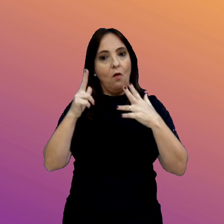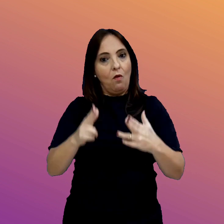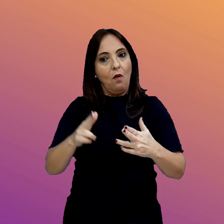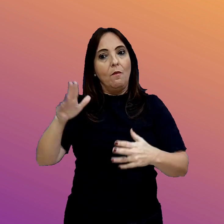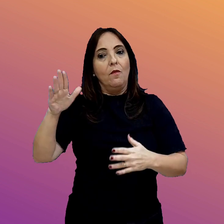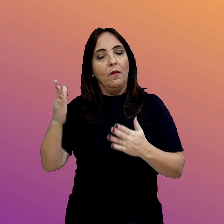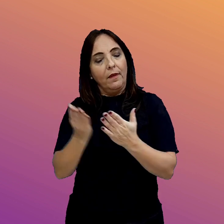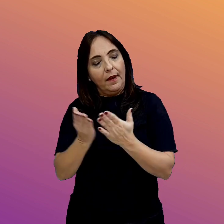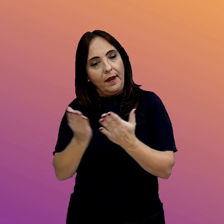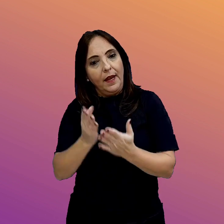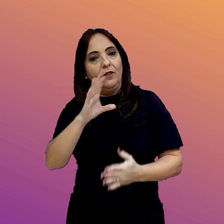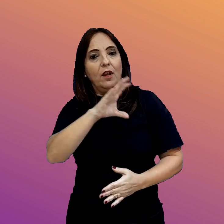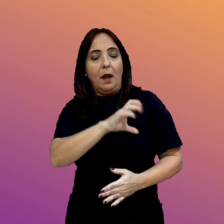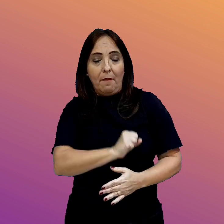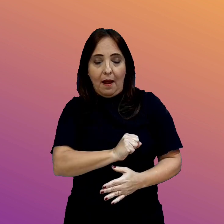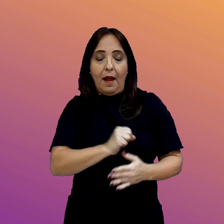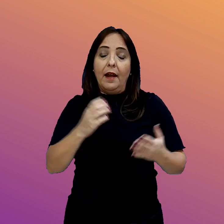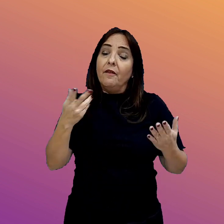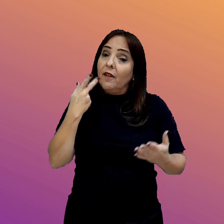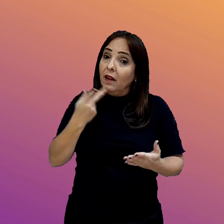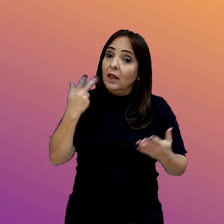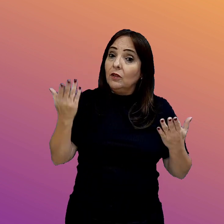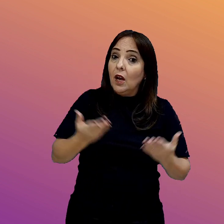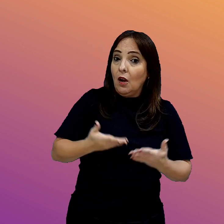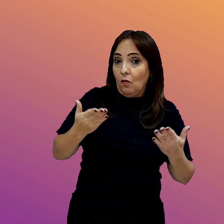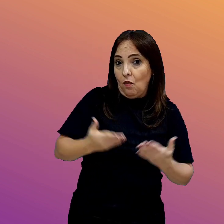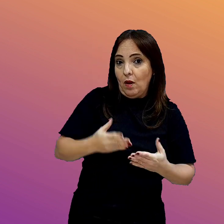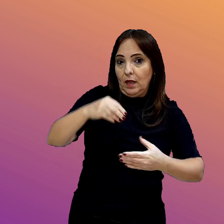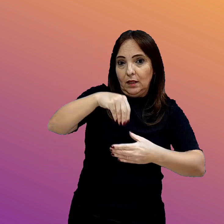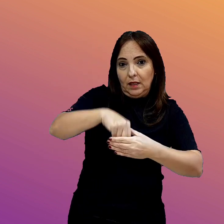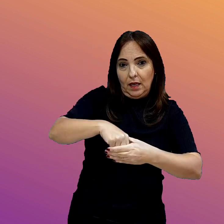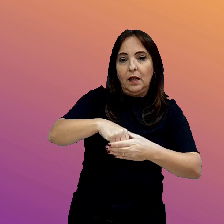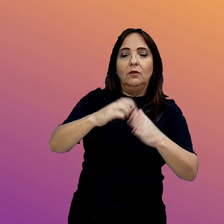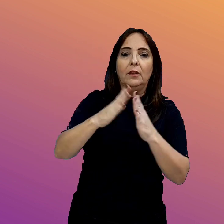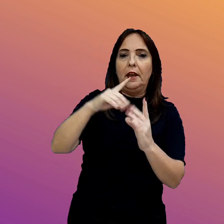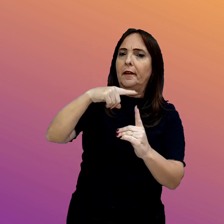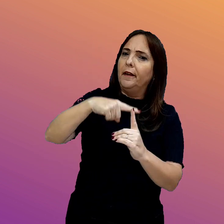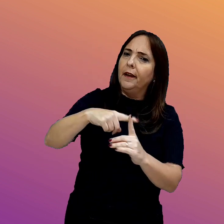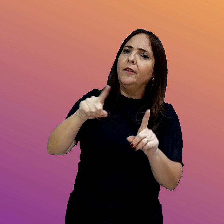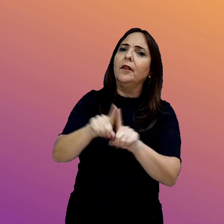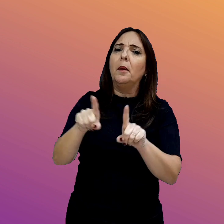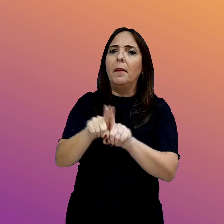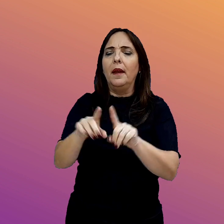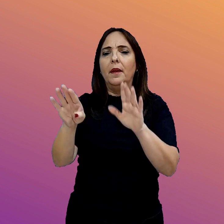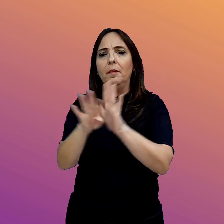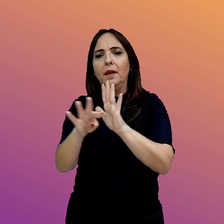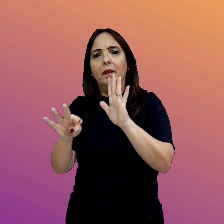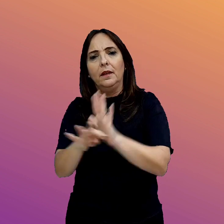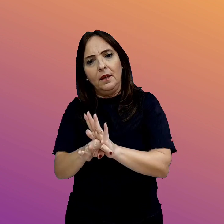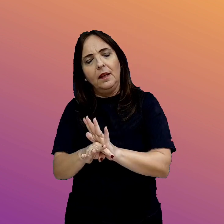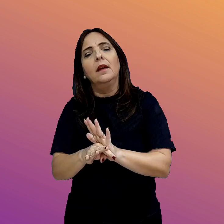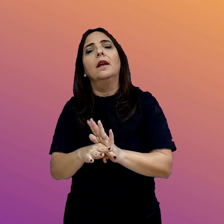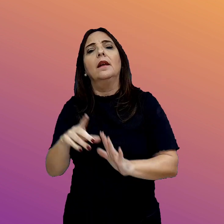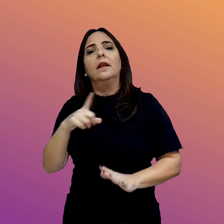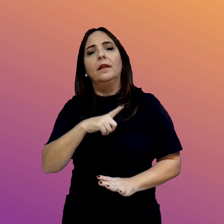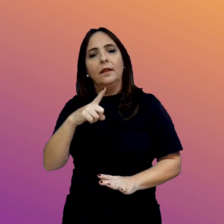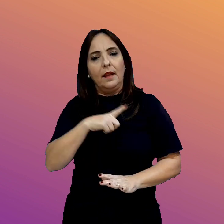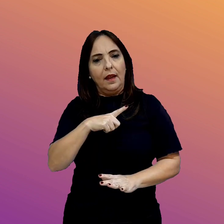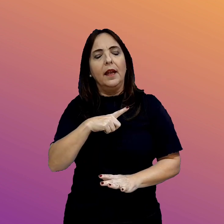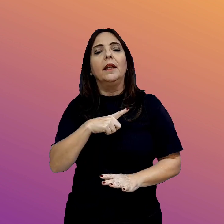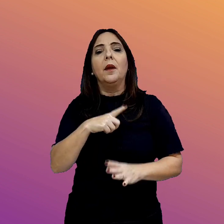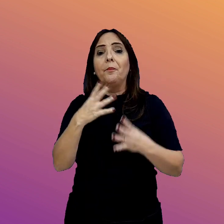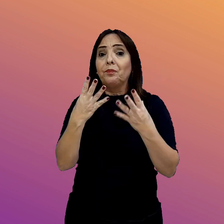agora especificamente, Paula, Camila, porque nós temos, na nossa igreja, eu creio que em Barão também, em outras igrejas, eu acho que é um retrato muito